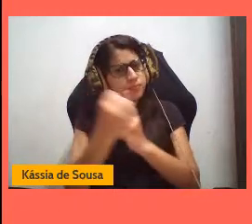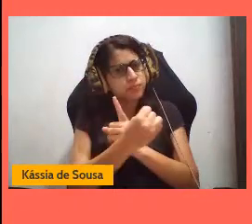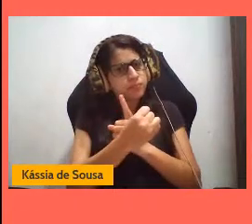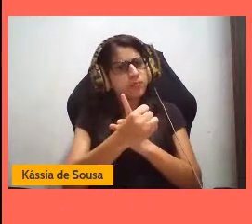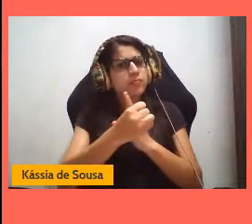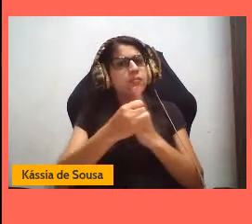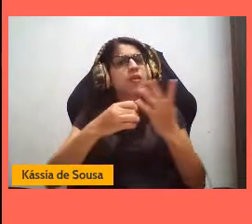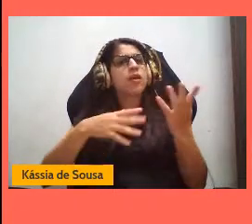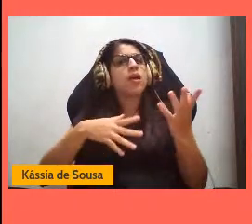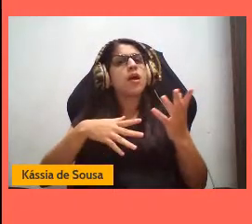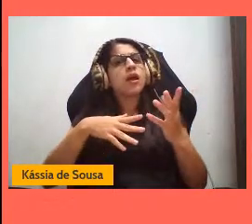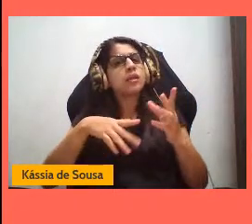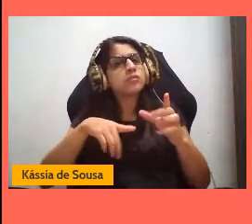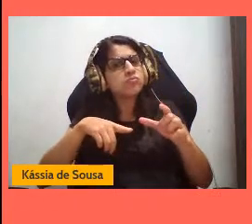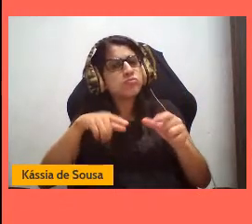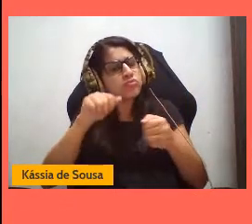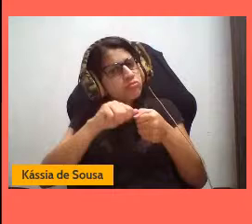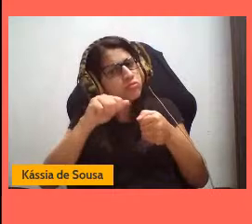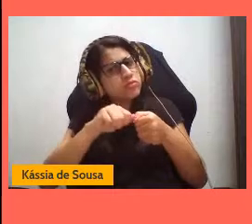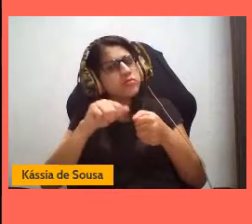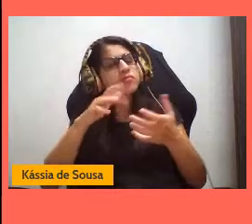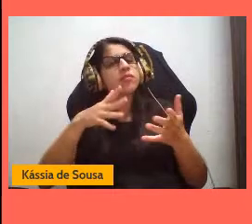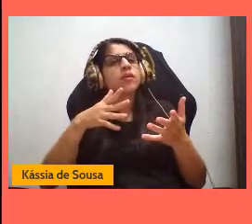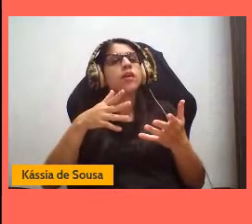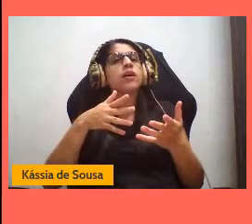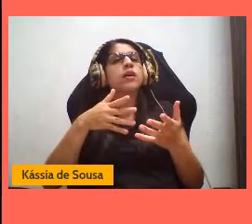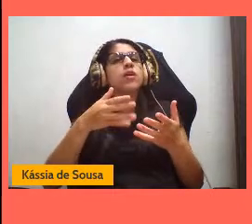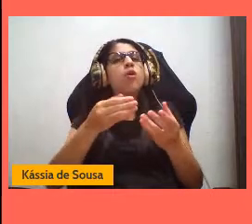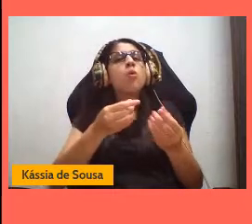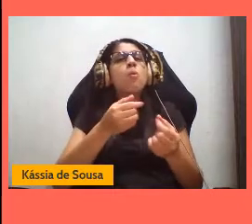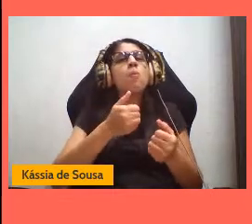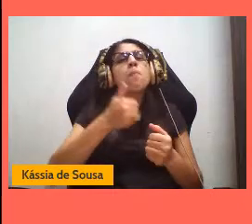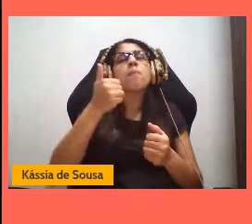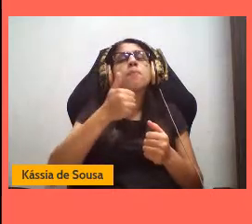nossos grupos, nós refletimos, e o primeiro grupo,